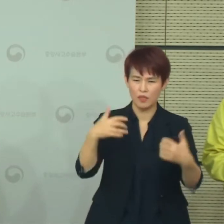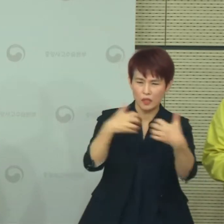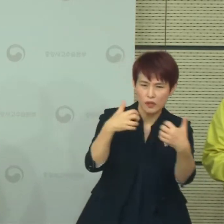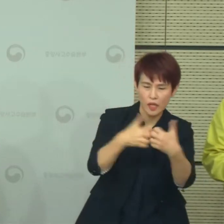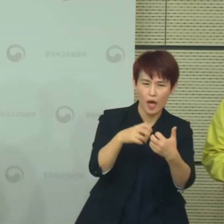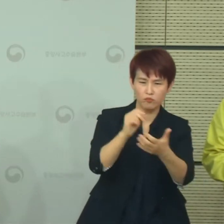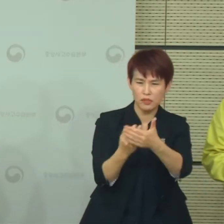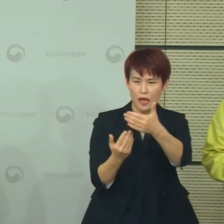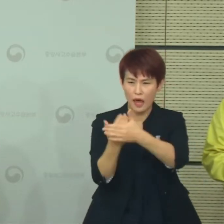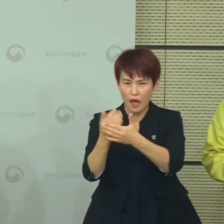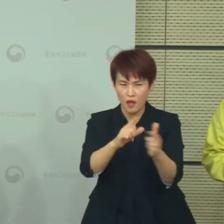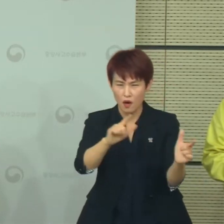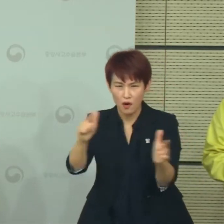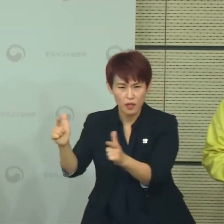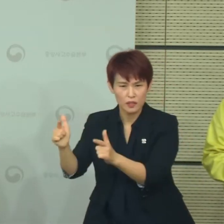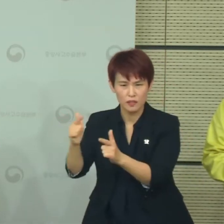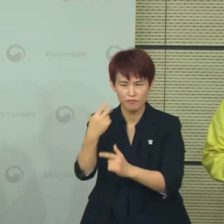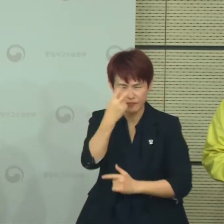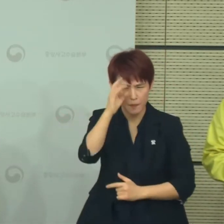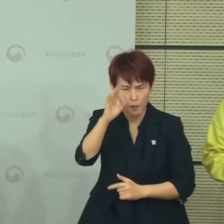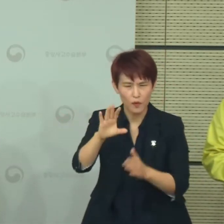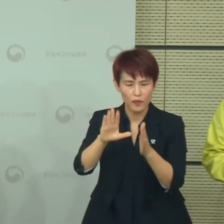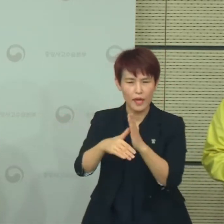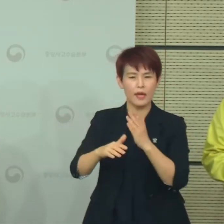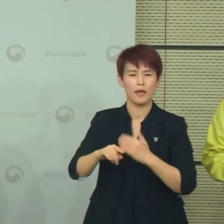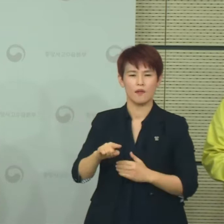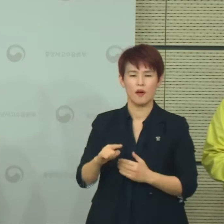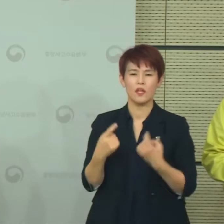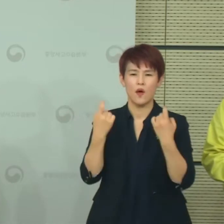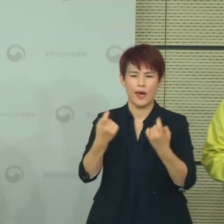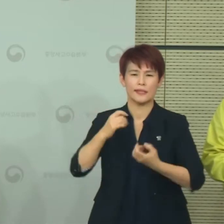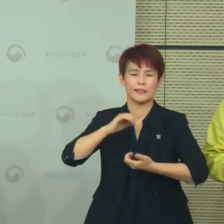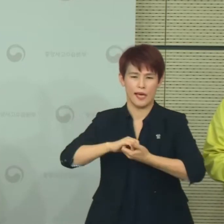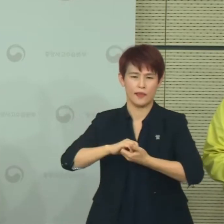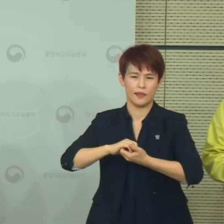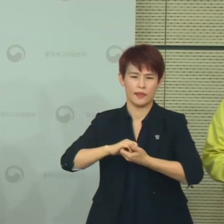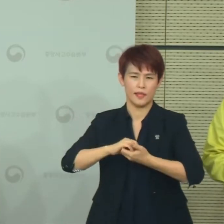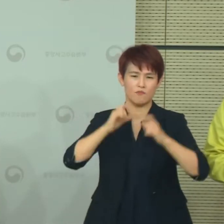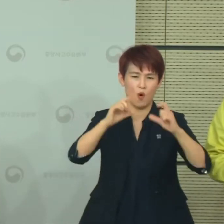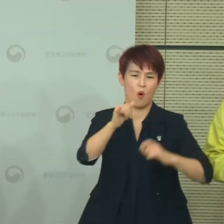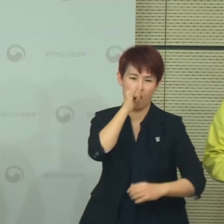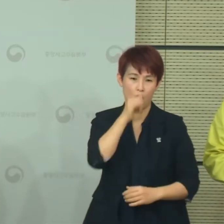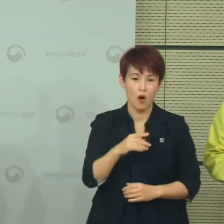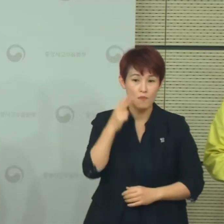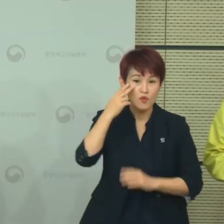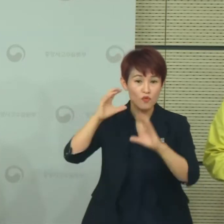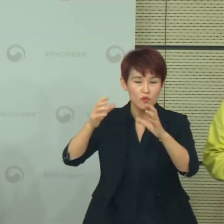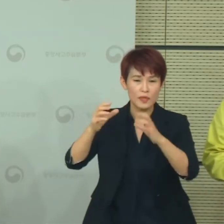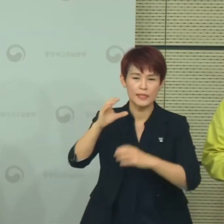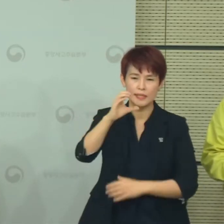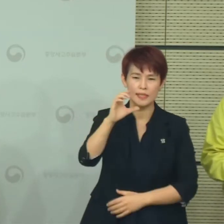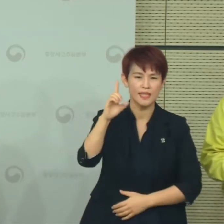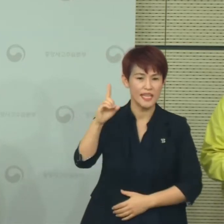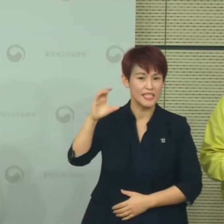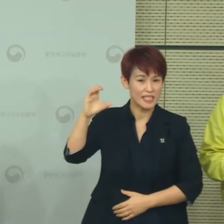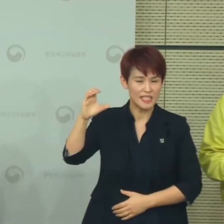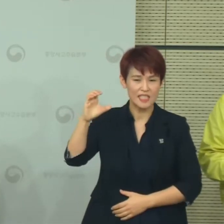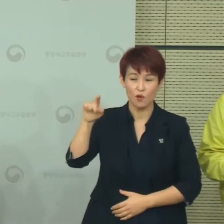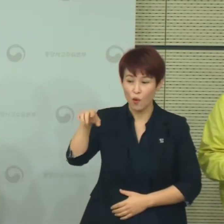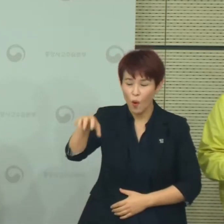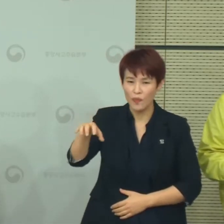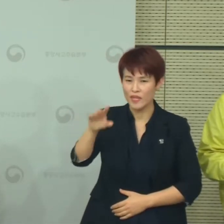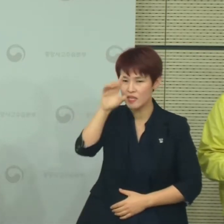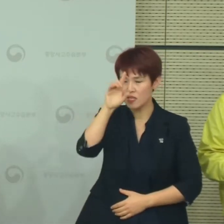등 종합적인 상황 등을 검토를 해서 발령을 하는 것이고 미국의 경우 CDC에서 그러니까